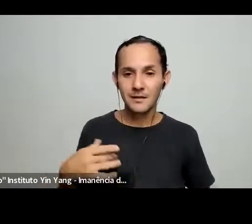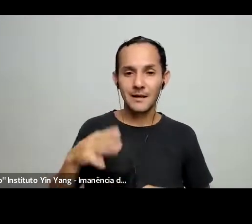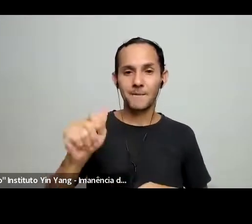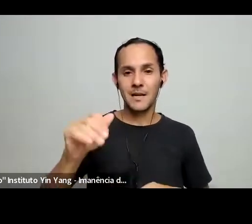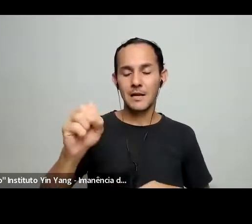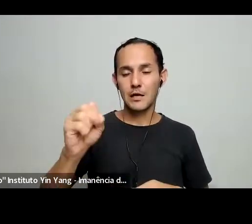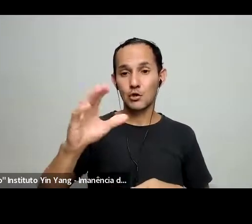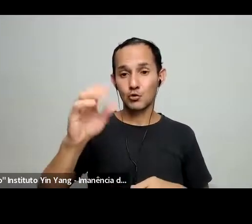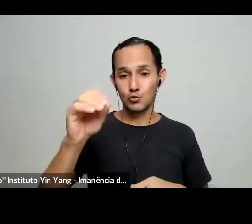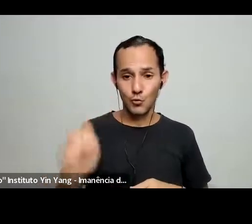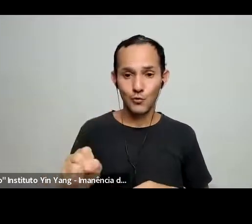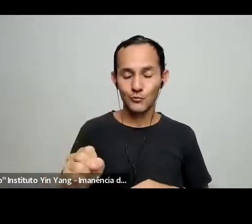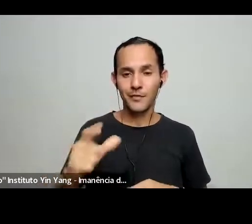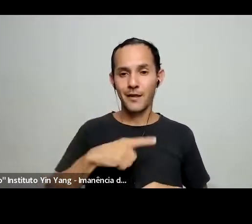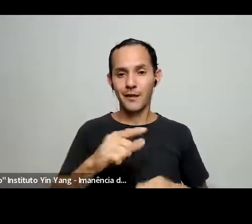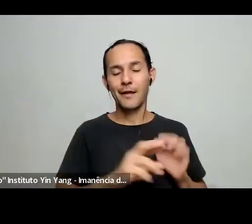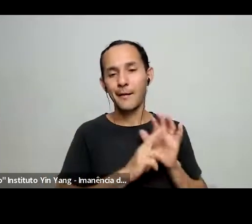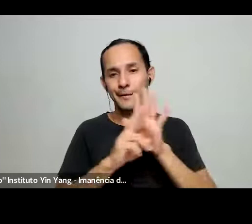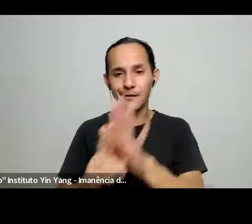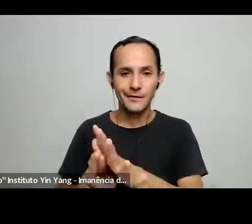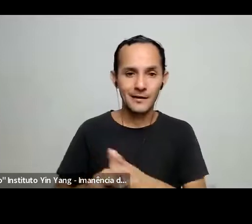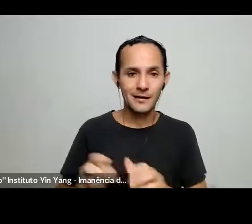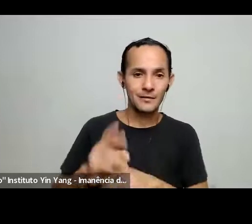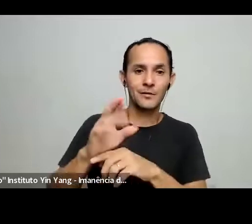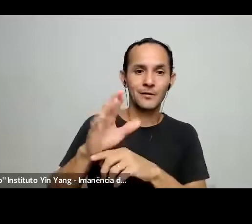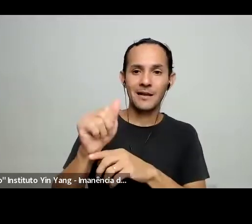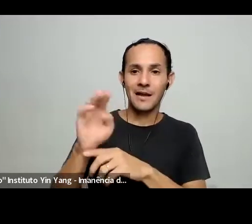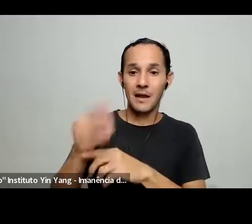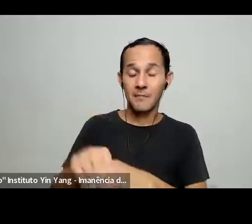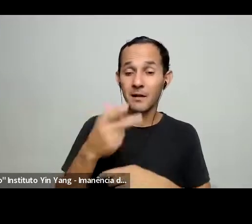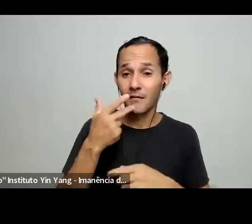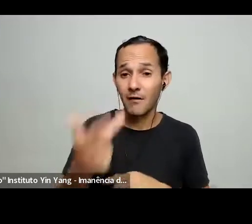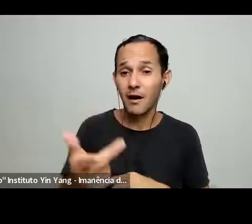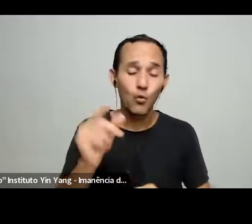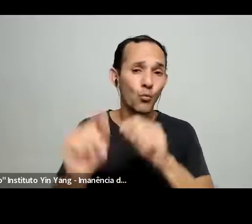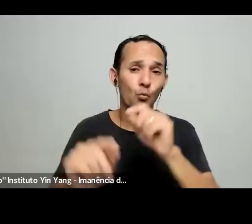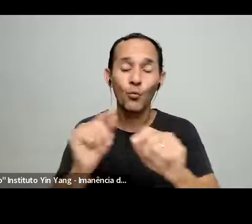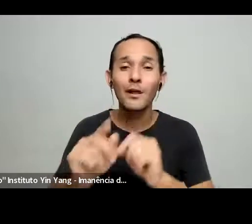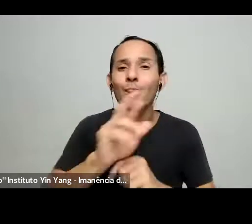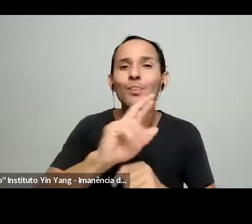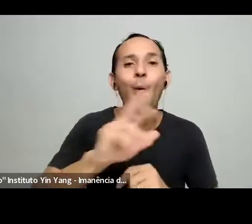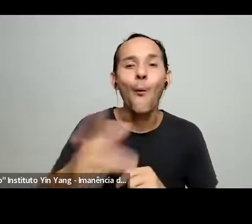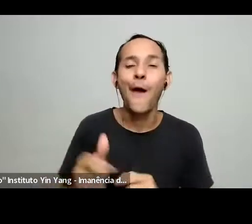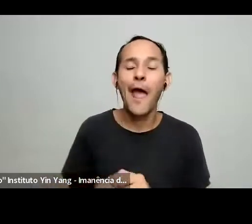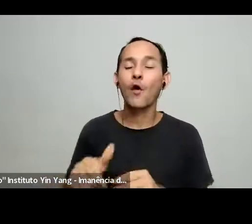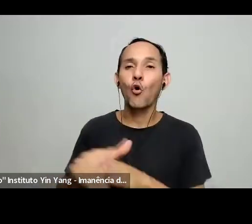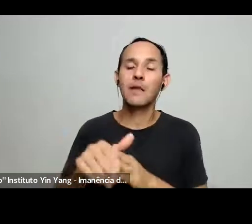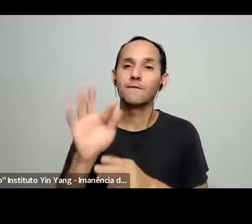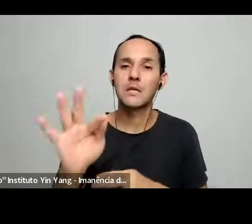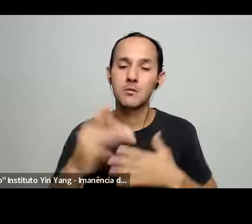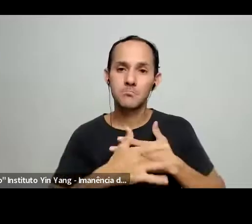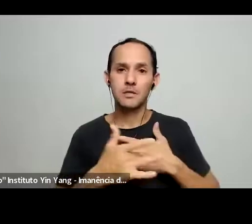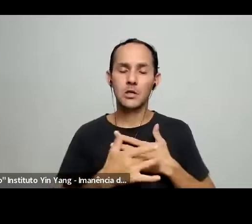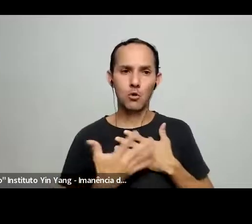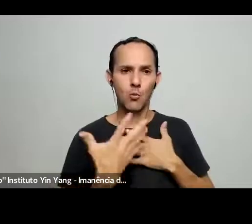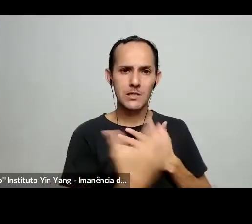né, na sua representante, a doutora Carmen, quando ela refere que não é porque o Conselho Federal de Medicina não